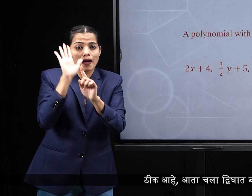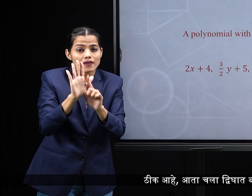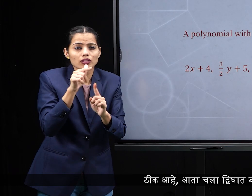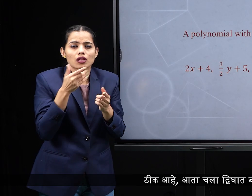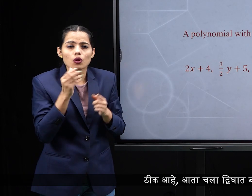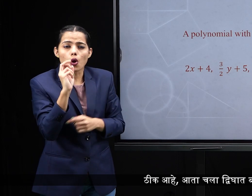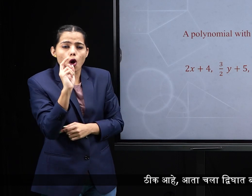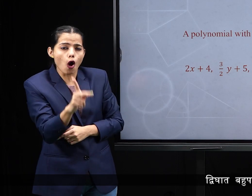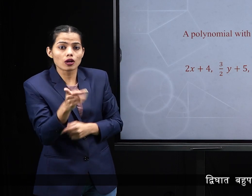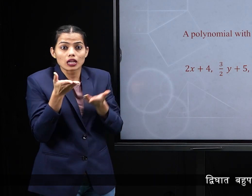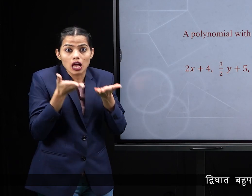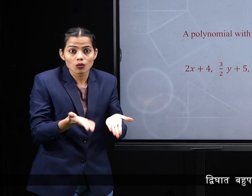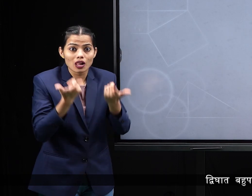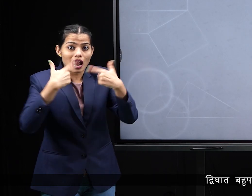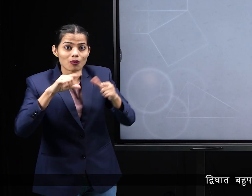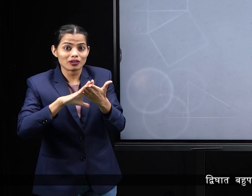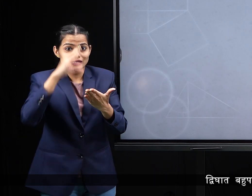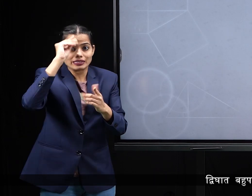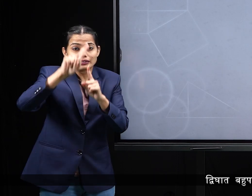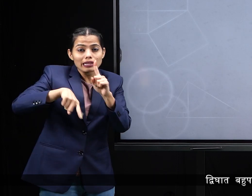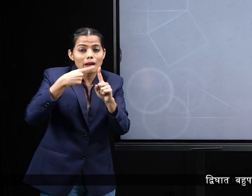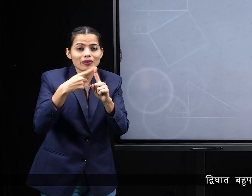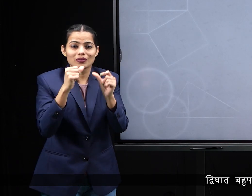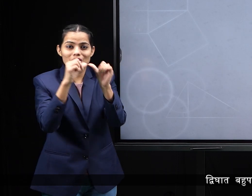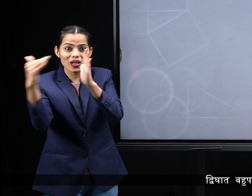बहुपद म्हणतात. द्विघात बहुपद